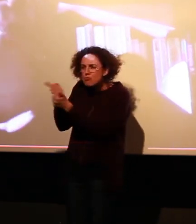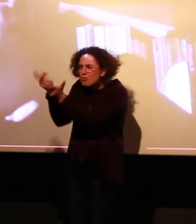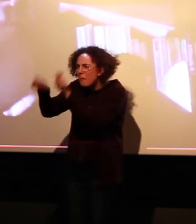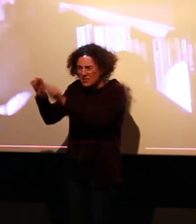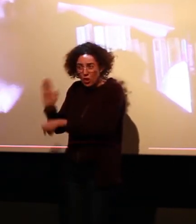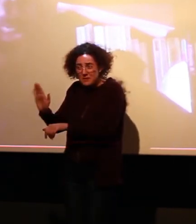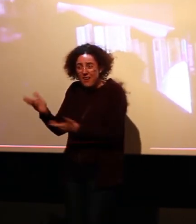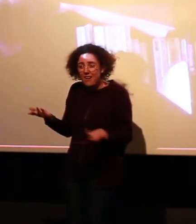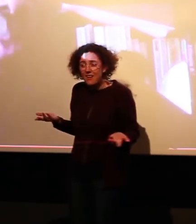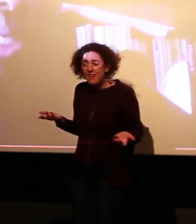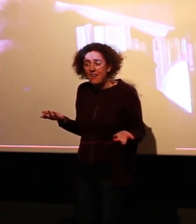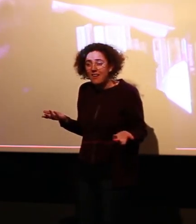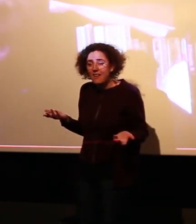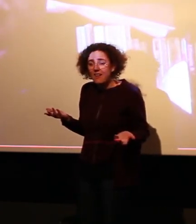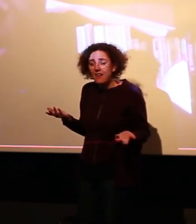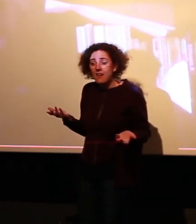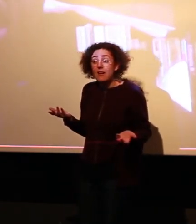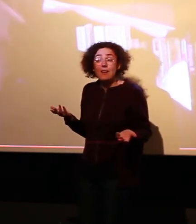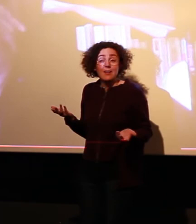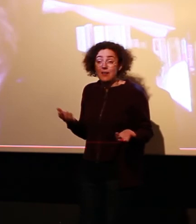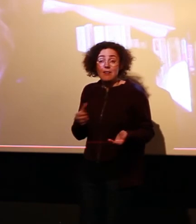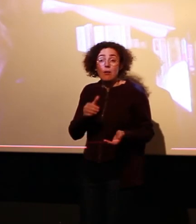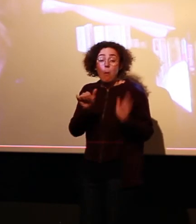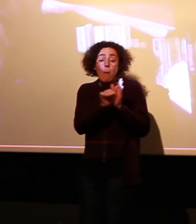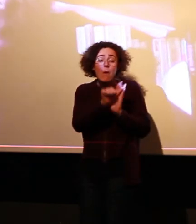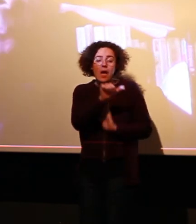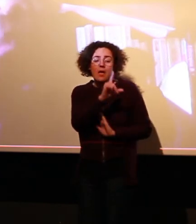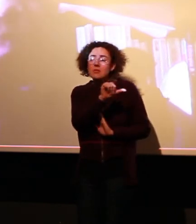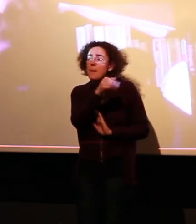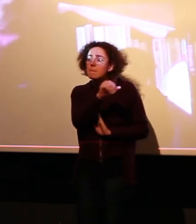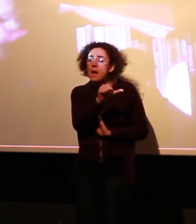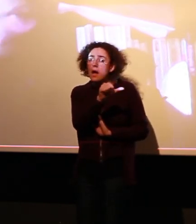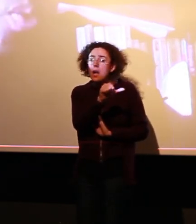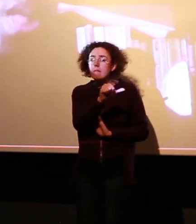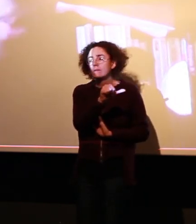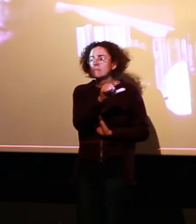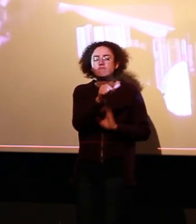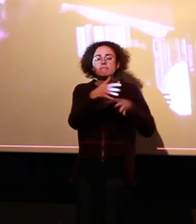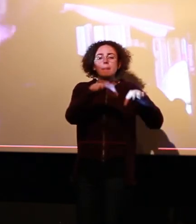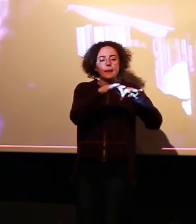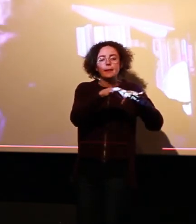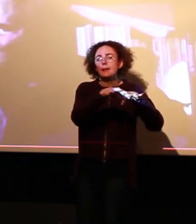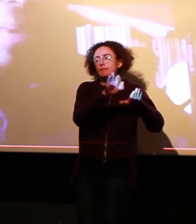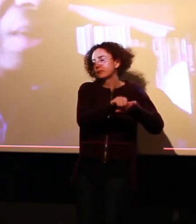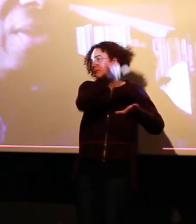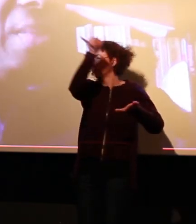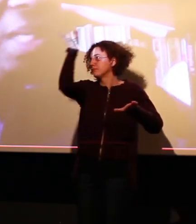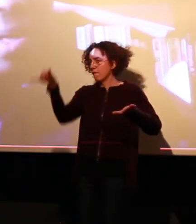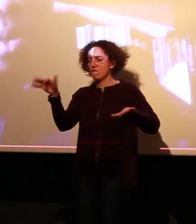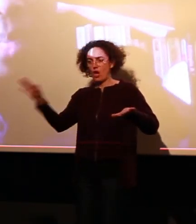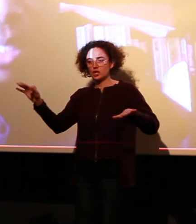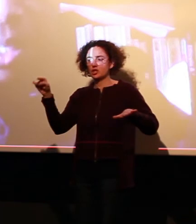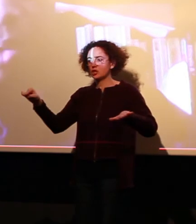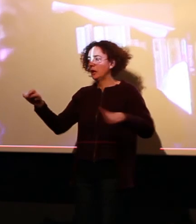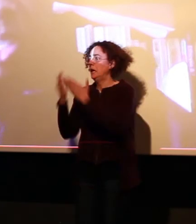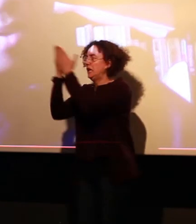leurs études et qui étaient supposés avoir, au terme de leurs études, qui étaient supposés remplir un contrat moral avec leur famille, avec leur